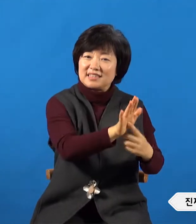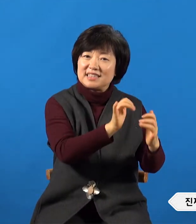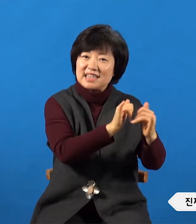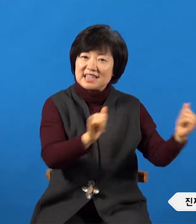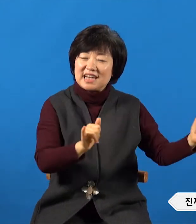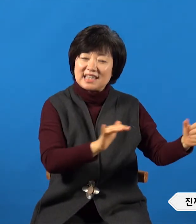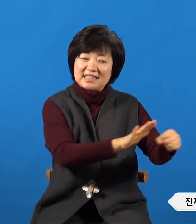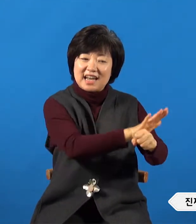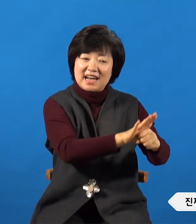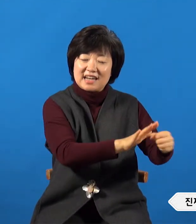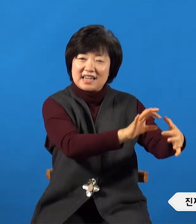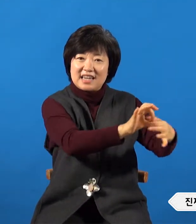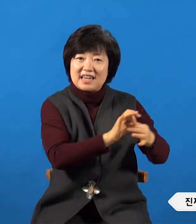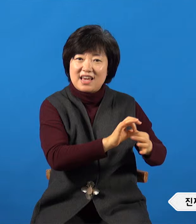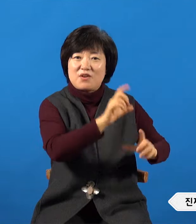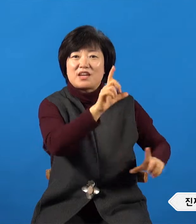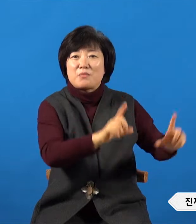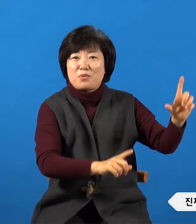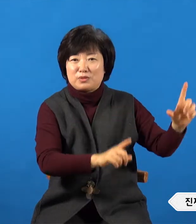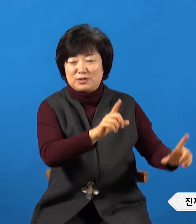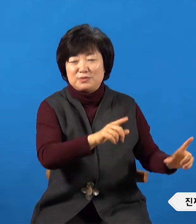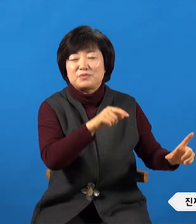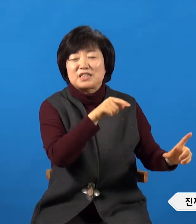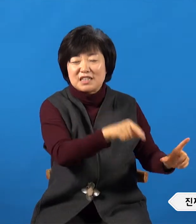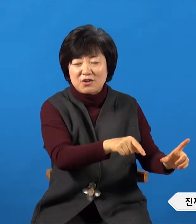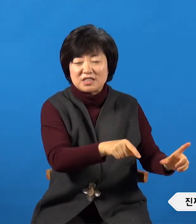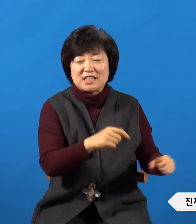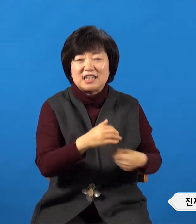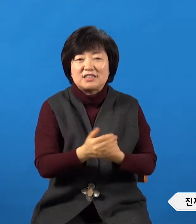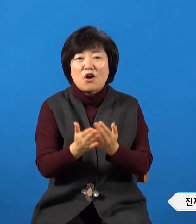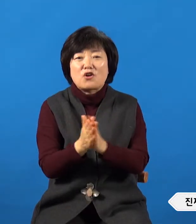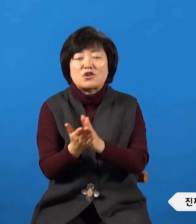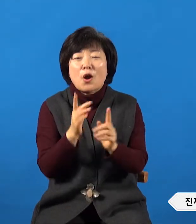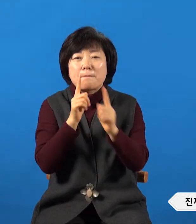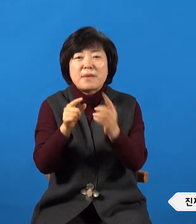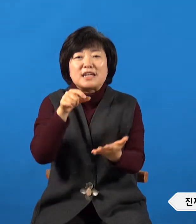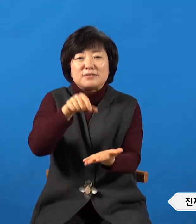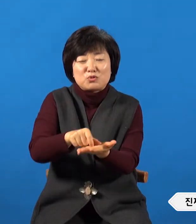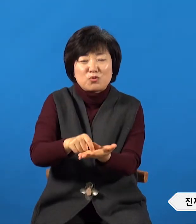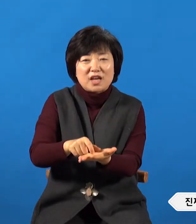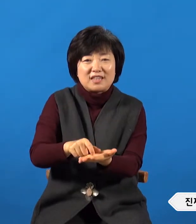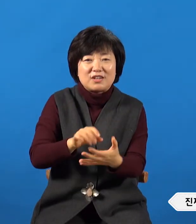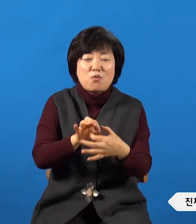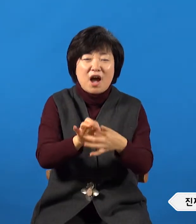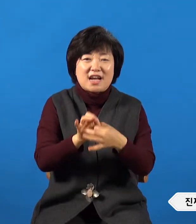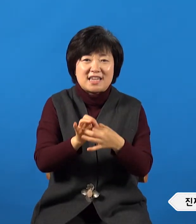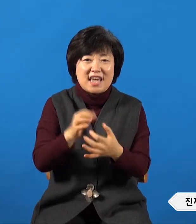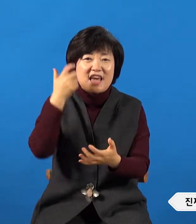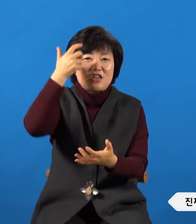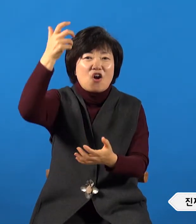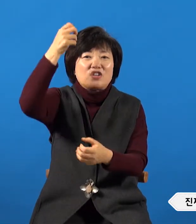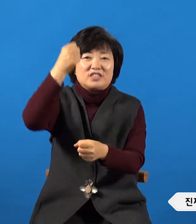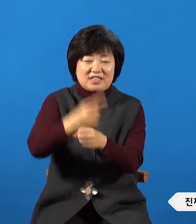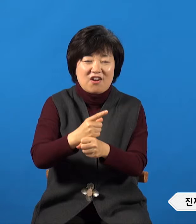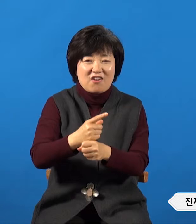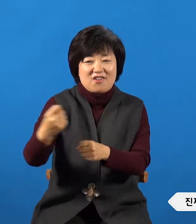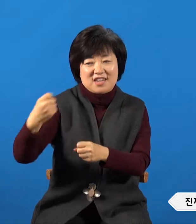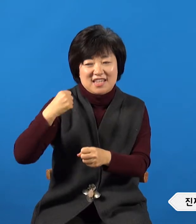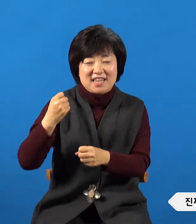인간의 사랑의 모습, 그것이 성경이 말씀하시는 관계의 영성이 되고